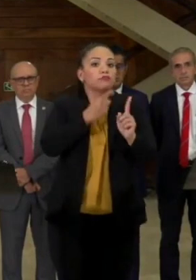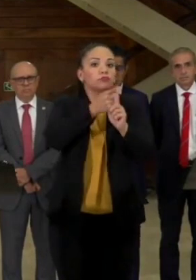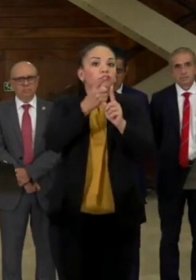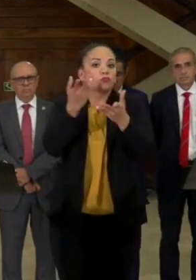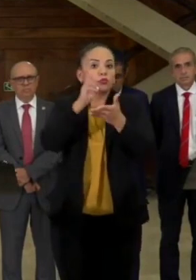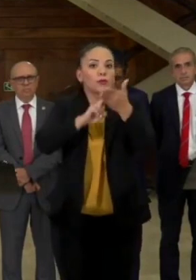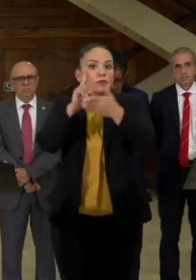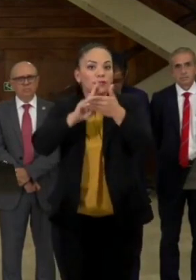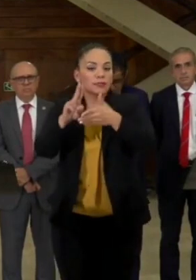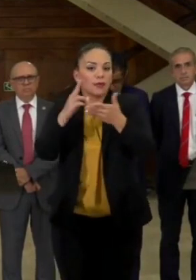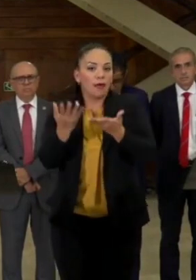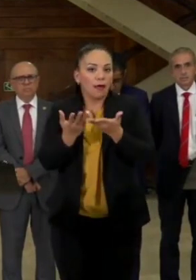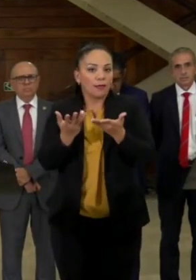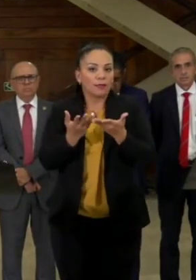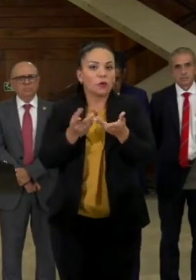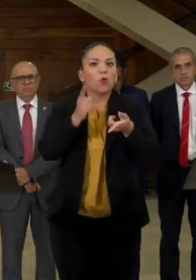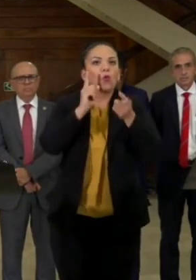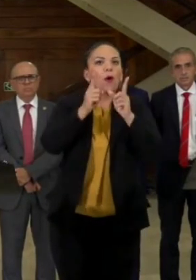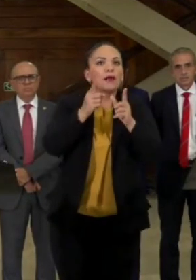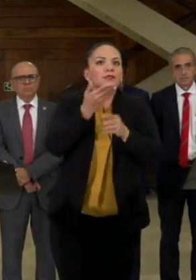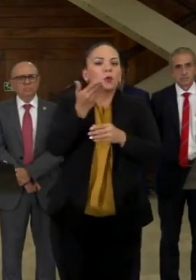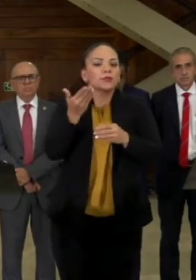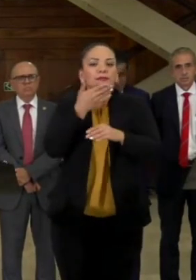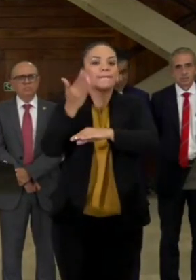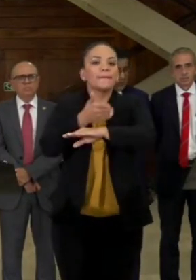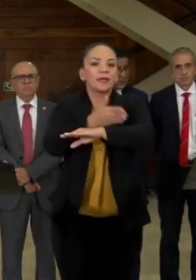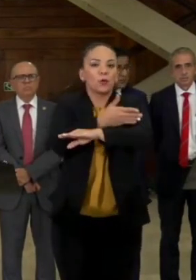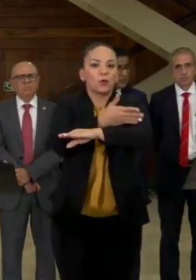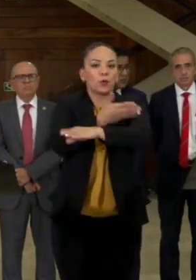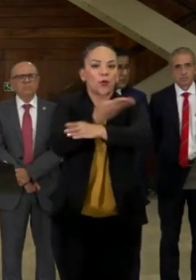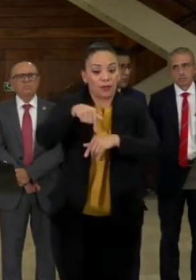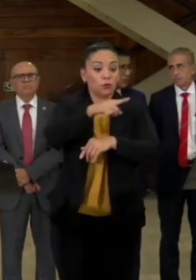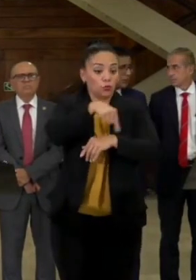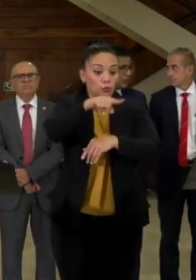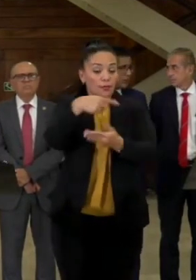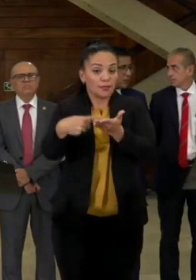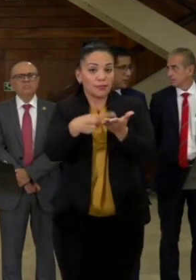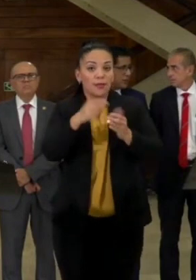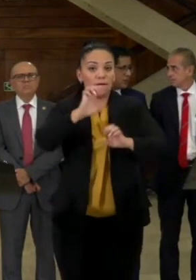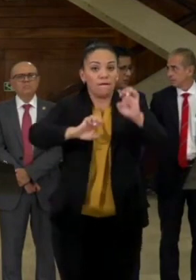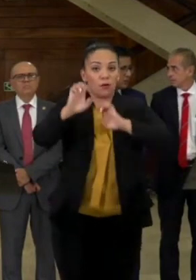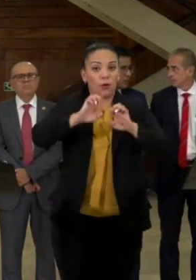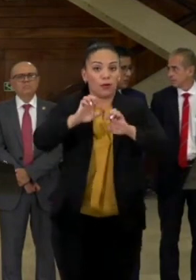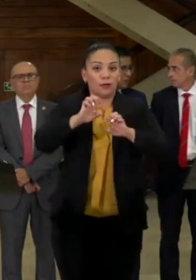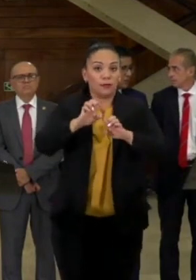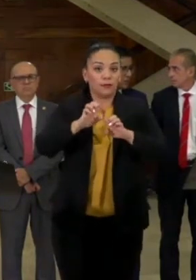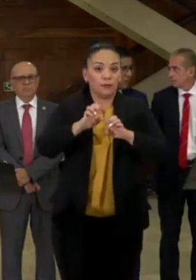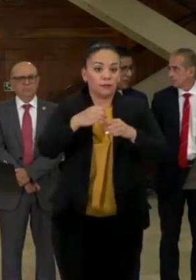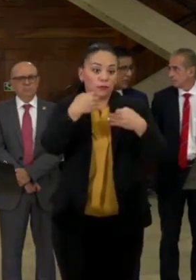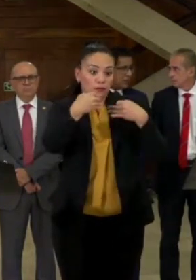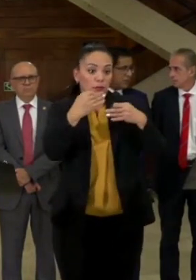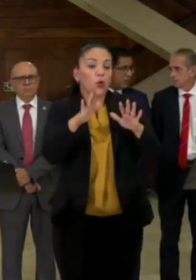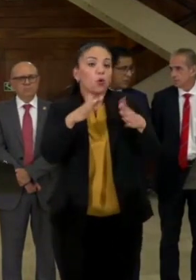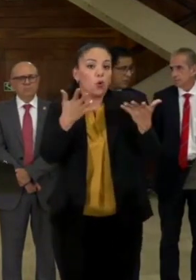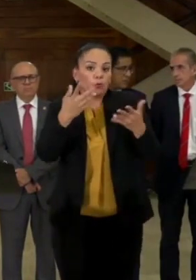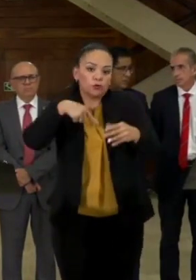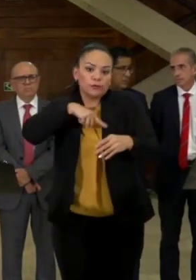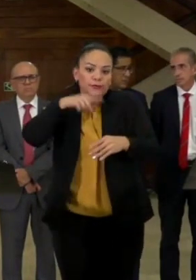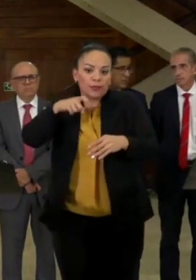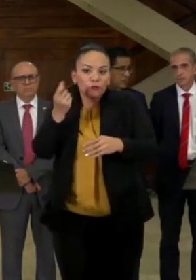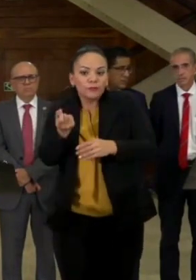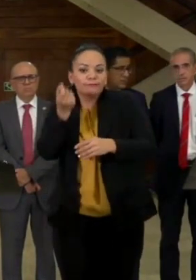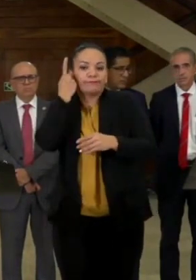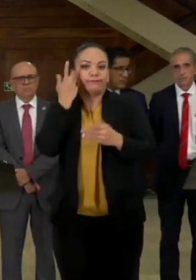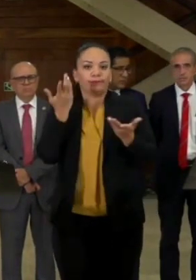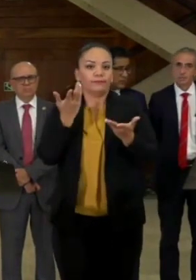las deficiencias o puntos de mejora que son los que ustedes están evaluando aquí, tal vez para si nosotros los podemos entender y comprender y no